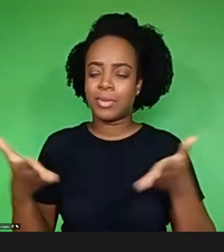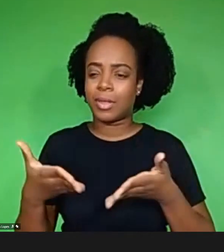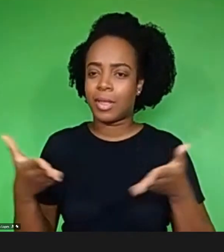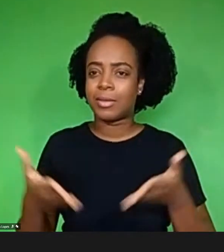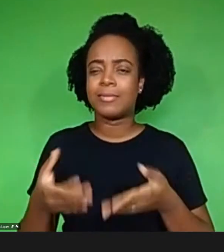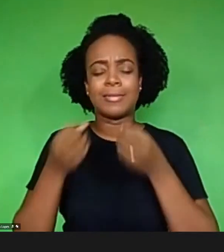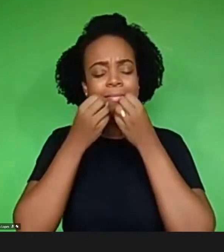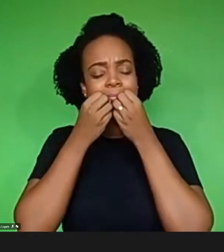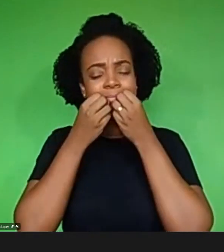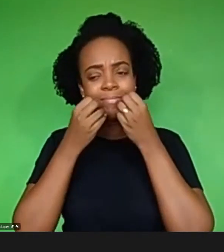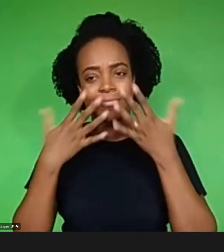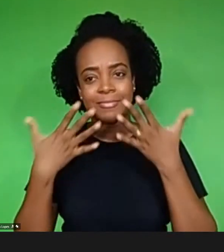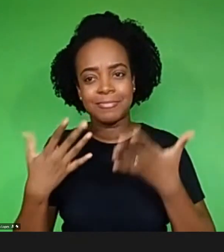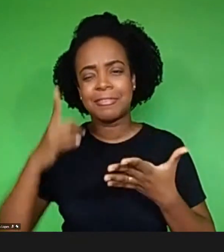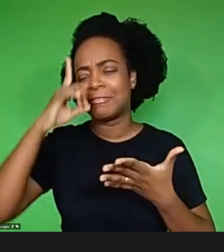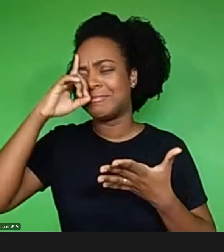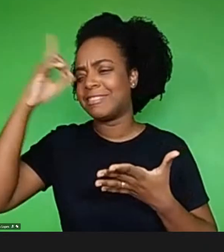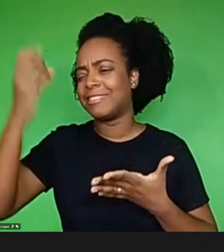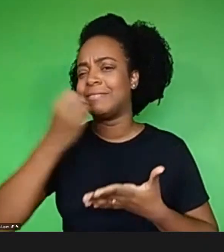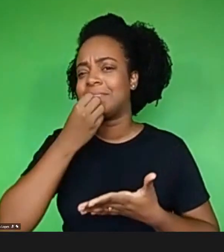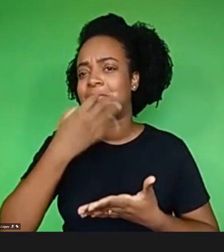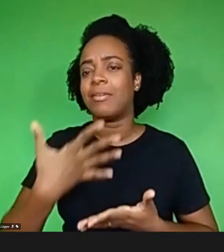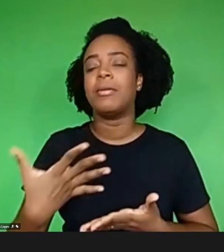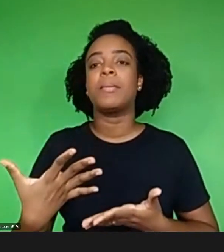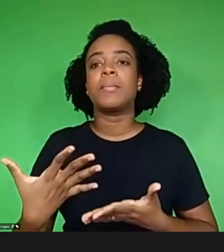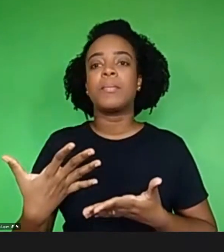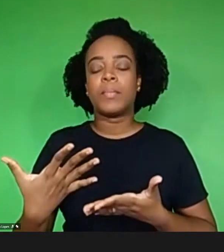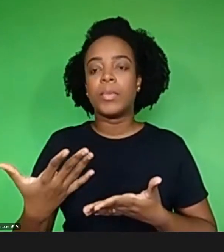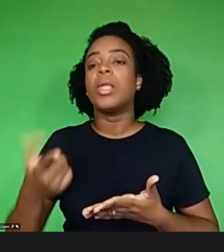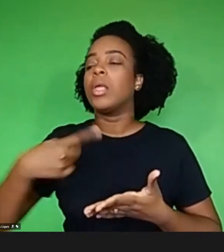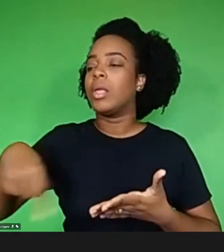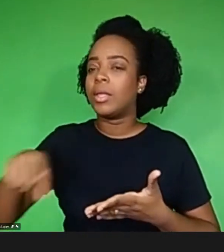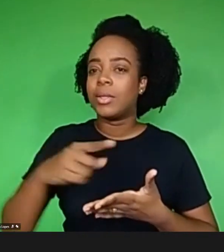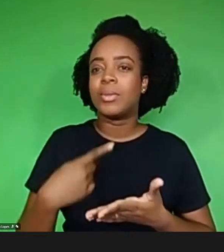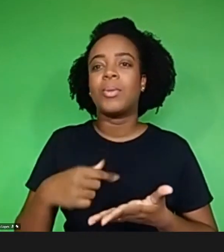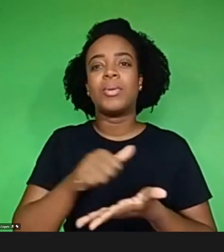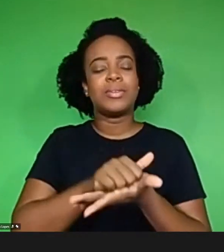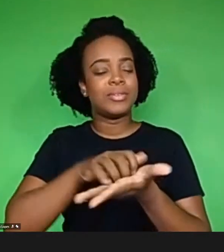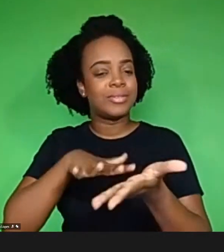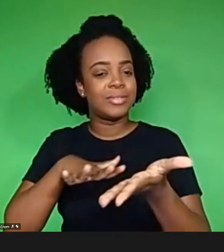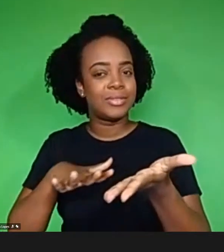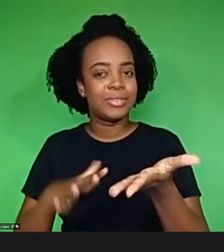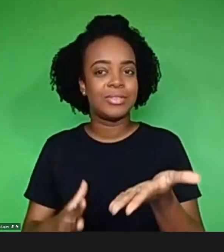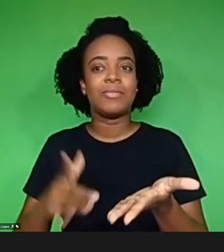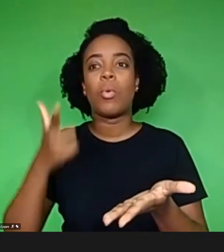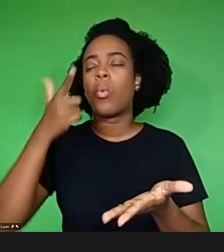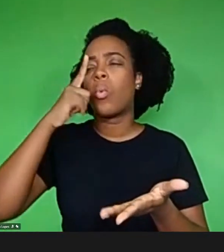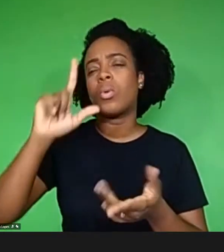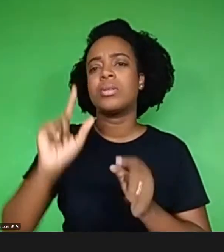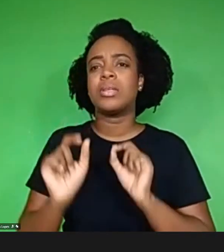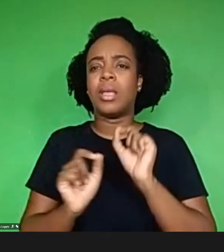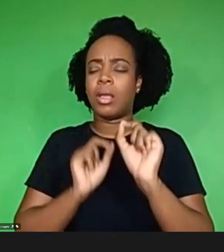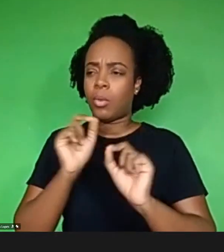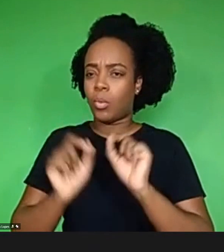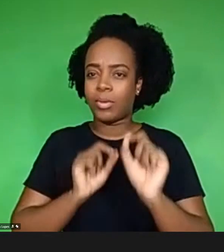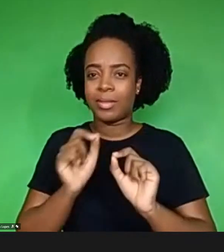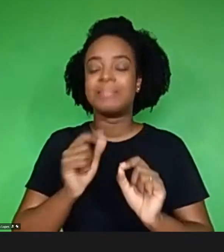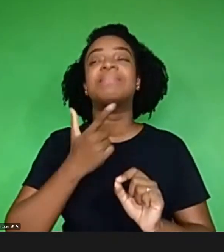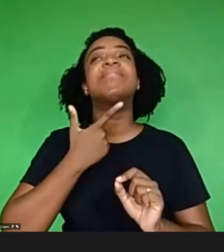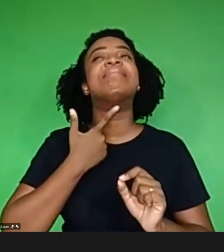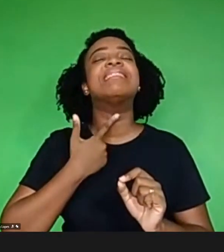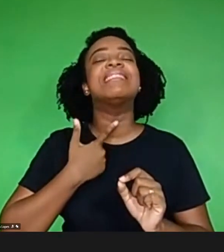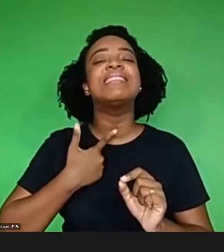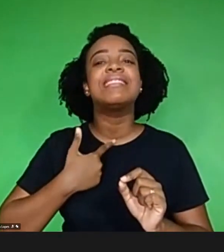bom dia, e que as nossas atividades, elas venham reforçar o nosso desejo de